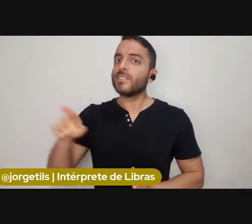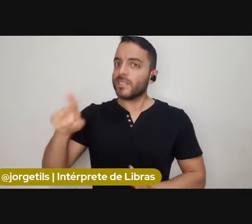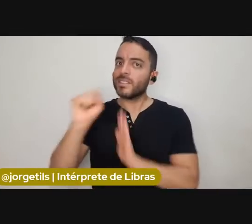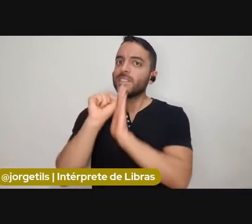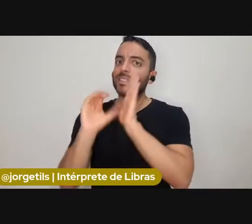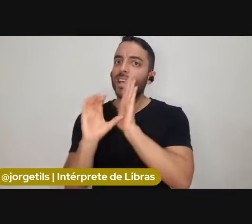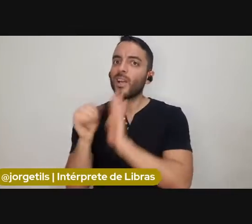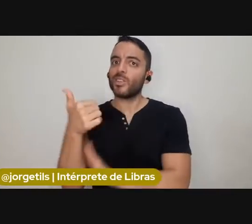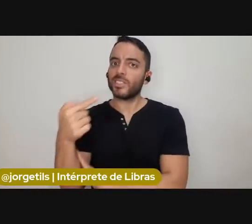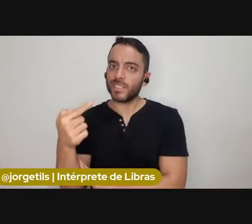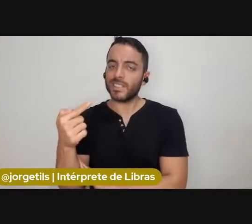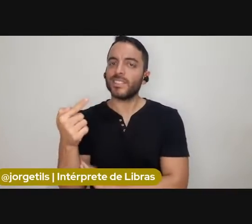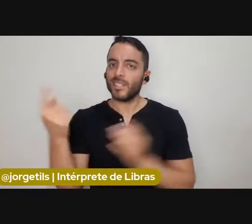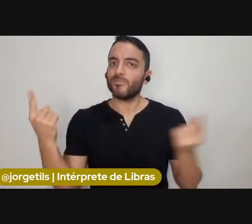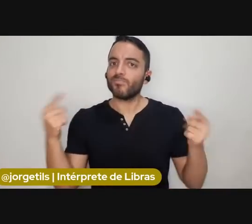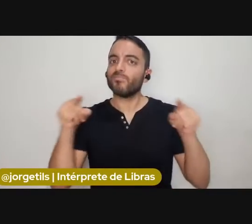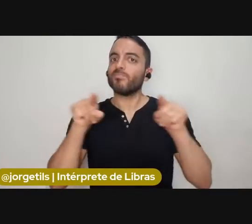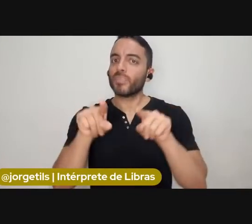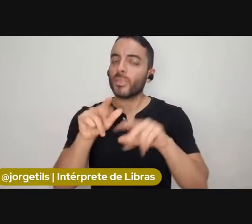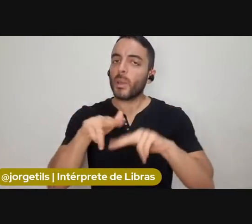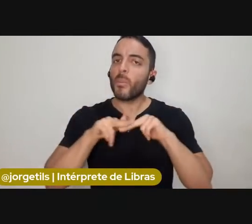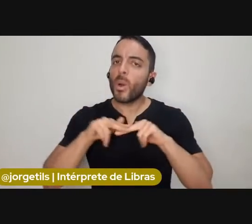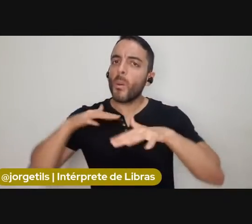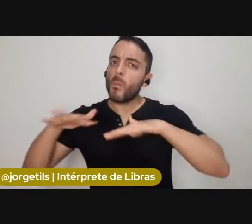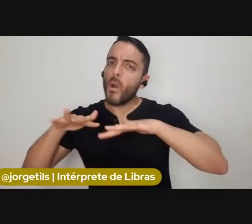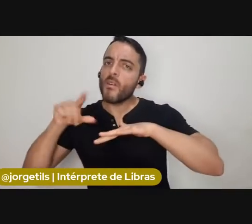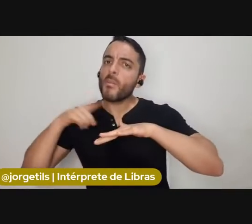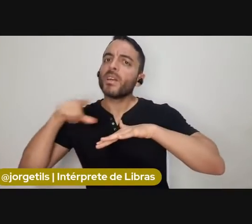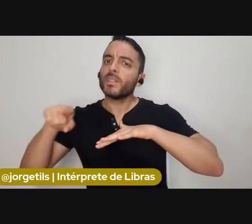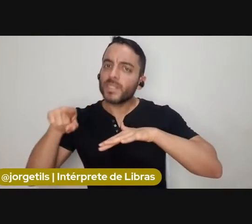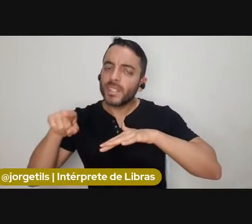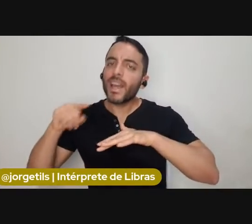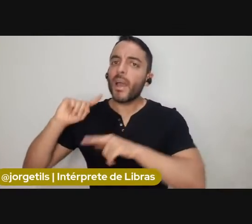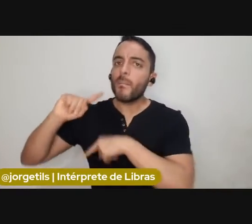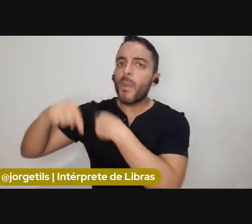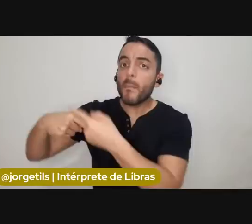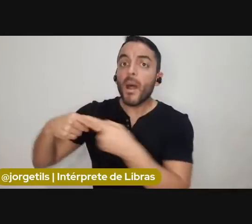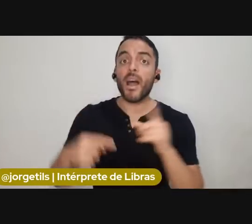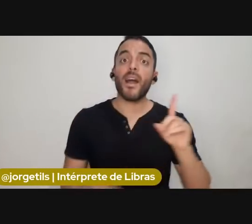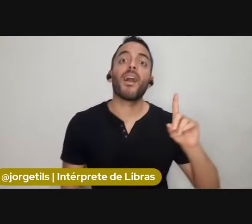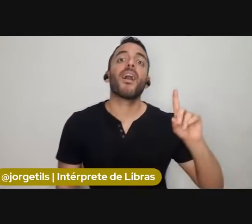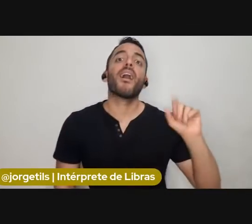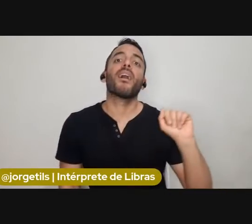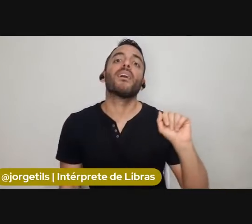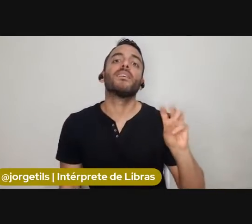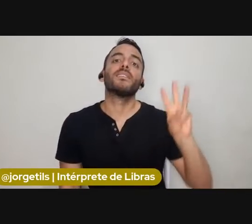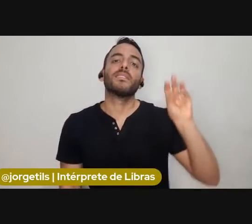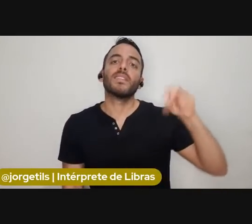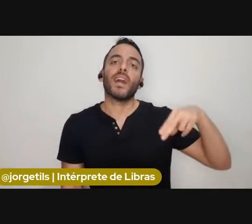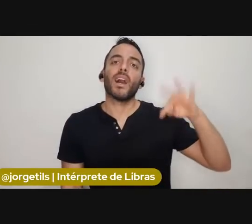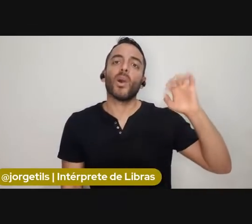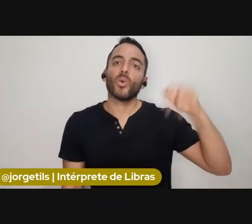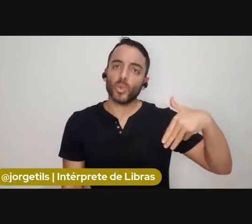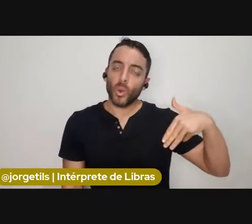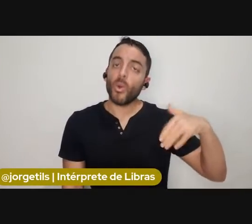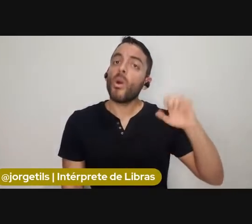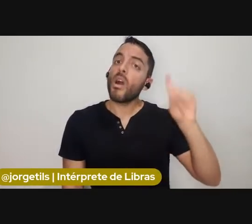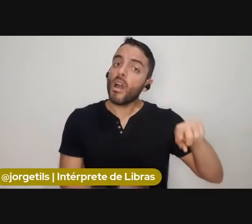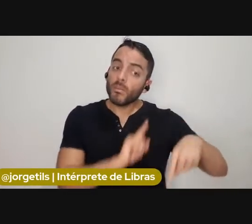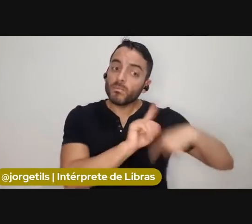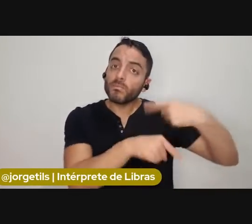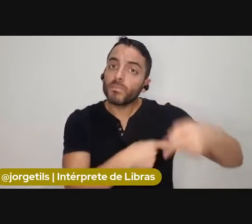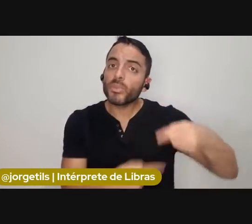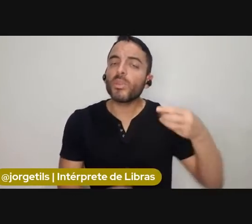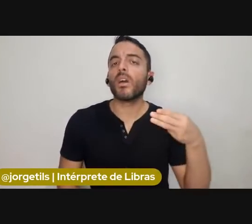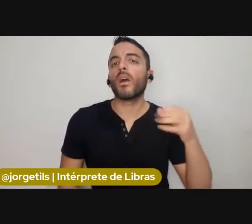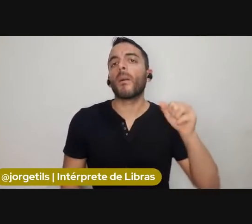na música, um movimento de Mozart que chega a Beethoven e o Dalton que vai chegar a Maxwell. E Maxwell, então, já é, digamos assim,